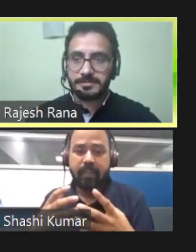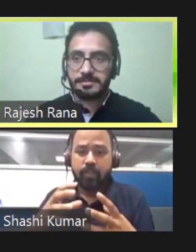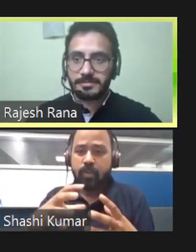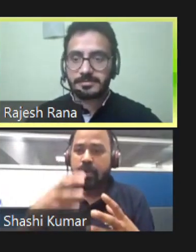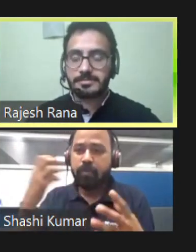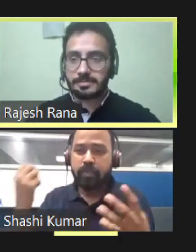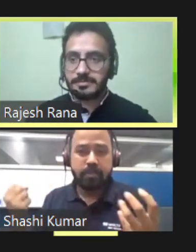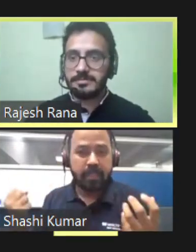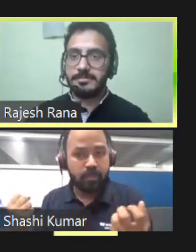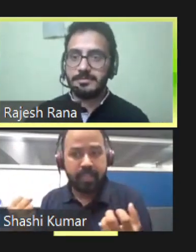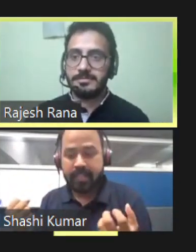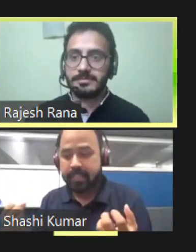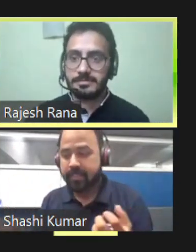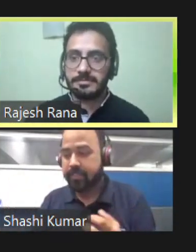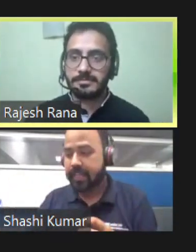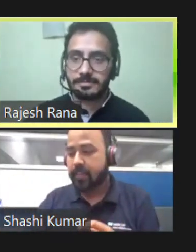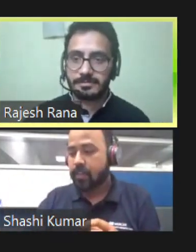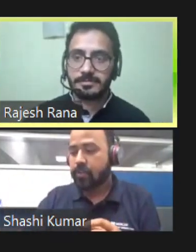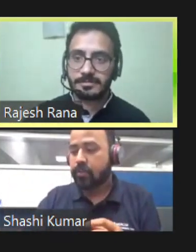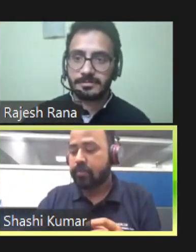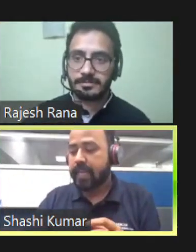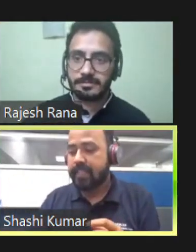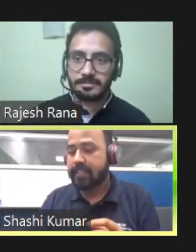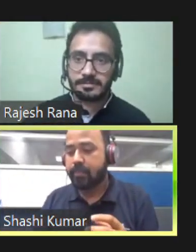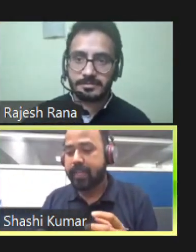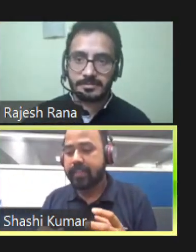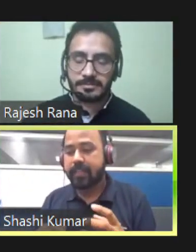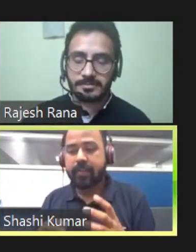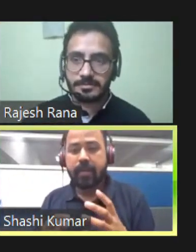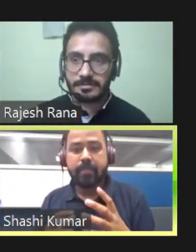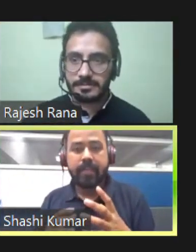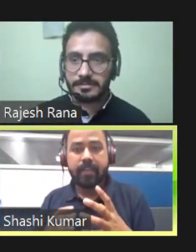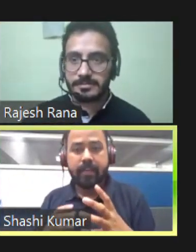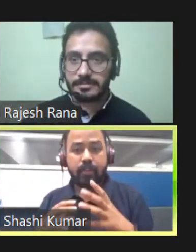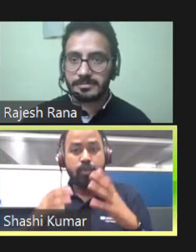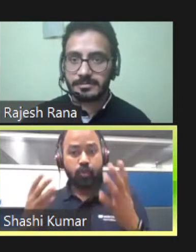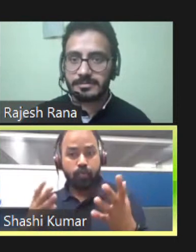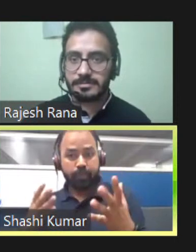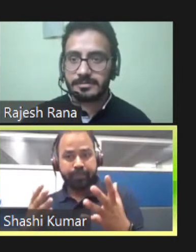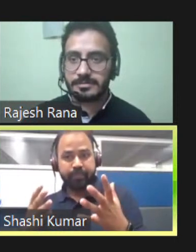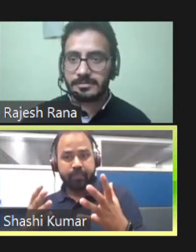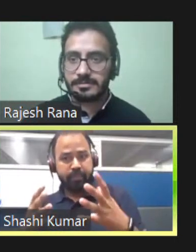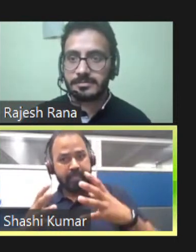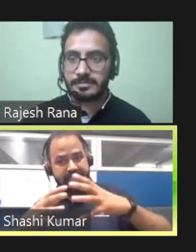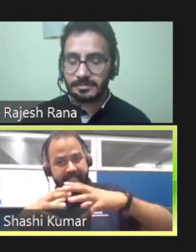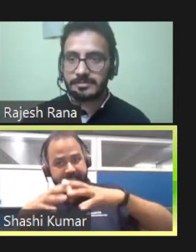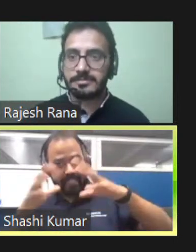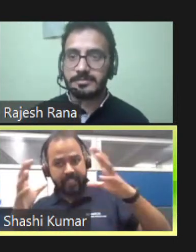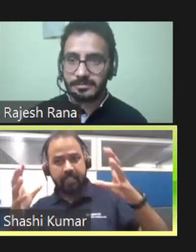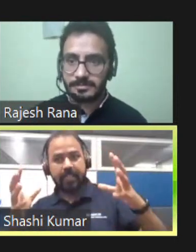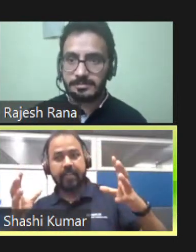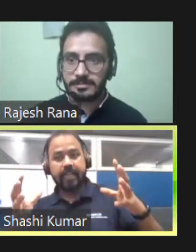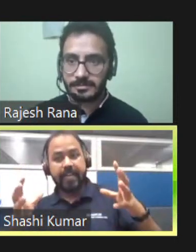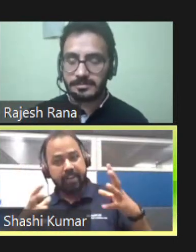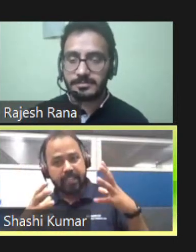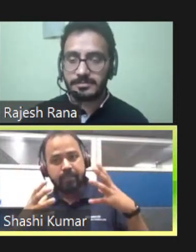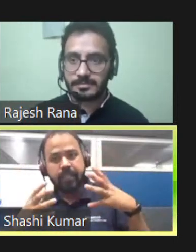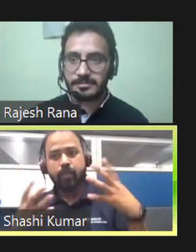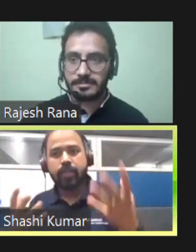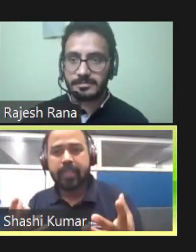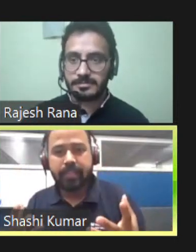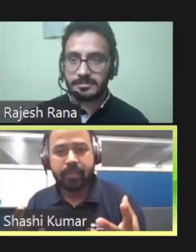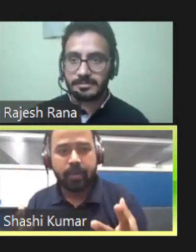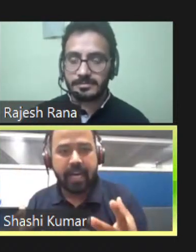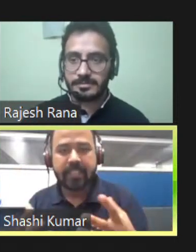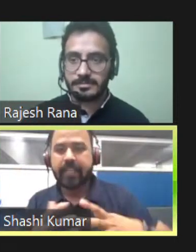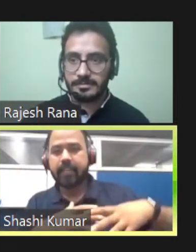स्पीक. उनकी बात सुनेंगे कैसे, राइट? सो दैट इज द पॉइंट कि वहां पे जूम में ये टेक्निकल एडवांसमेंट